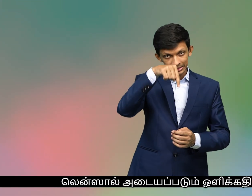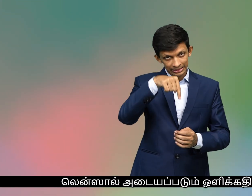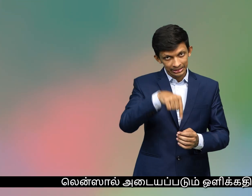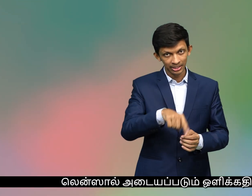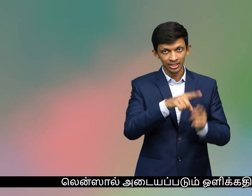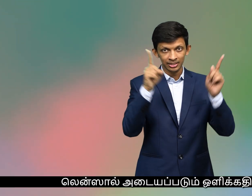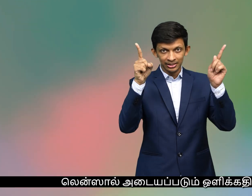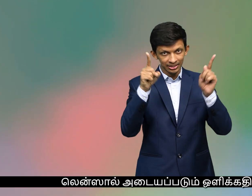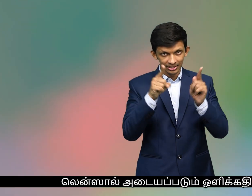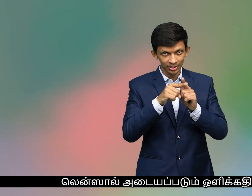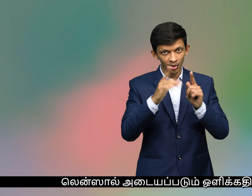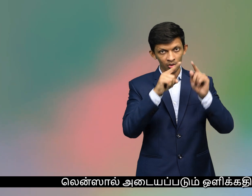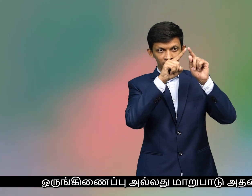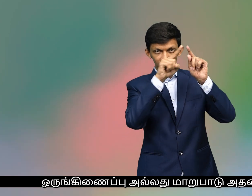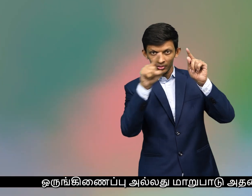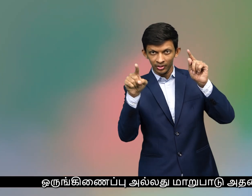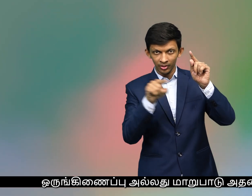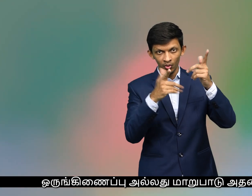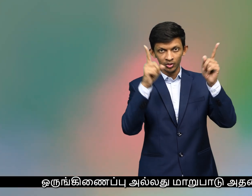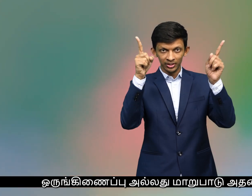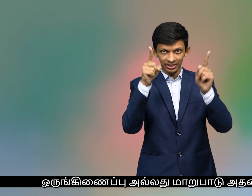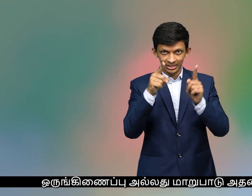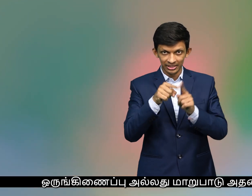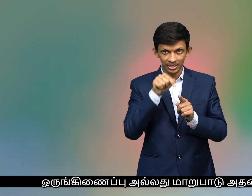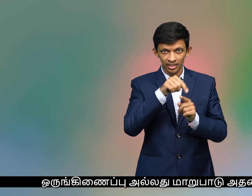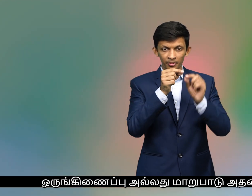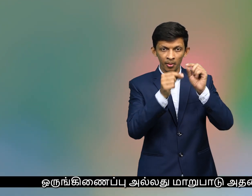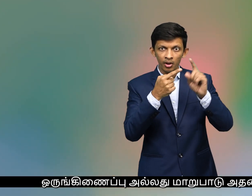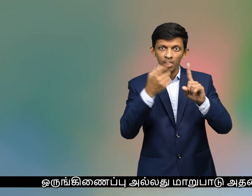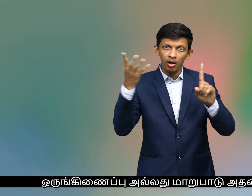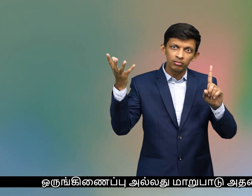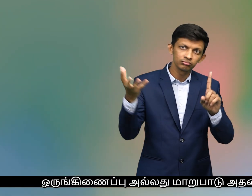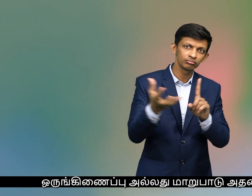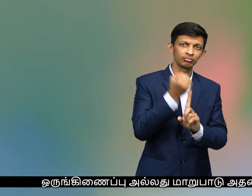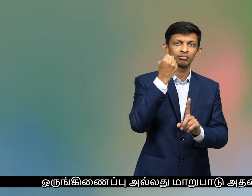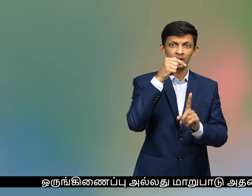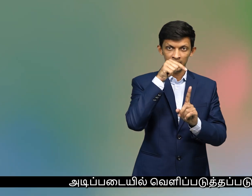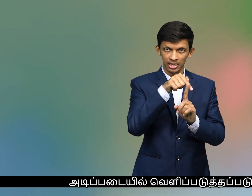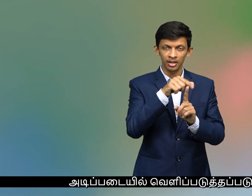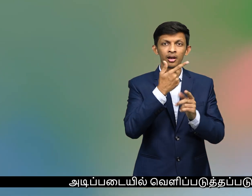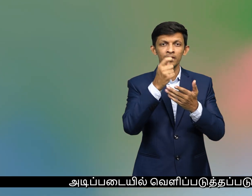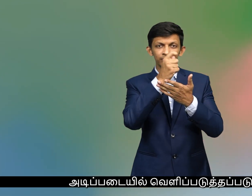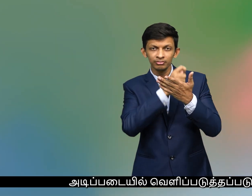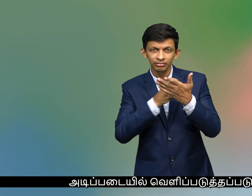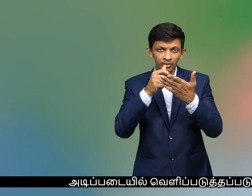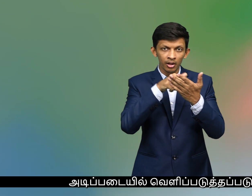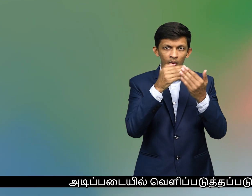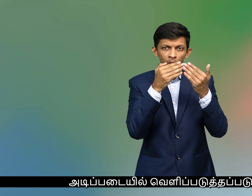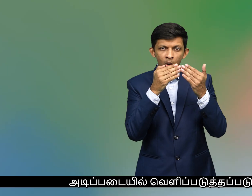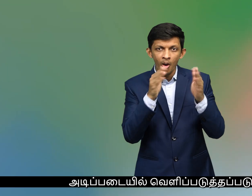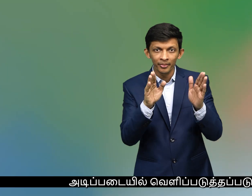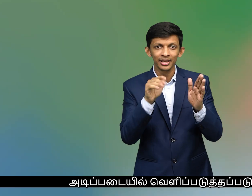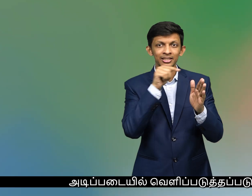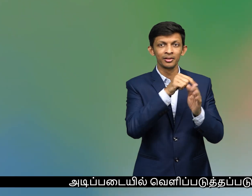வில்லையால் அடையப்படும் ஒளிக்கதிர்களின் ஒருங்கிணைப்பு அல்லது மாறுபாடு அதன் சக்தியின் அடிப்படையில்